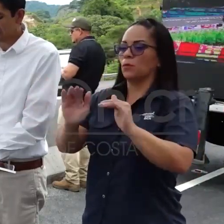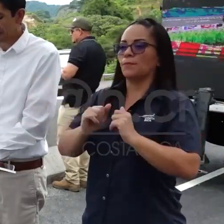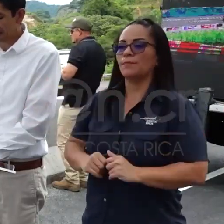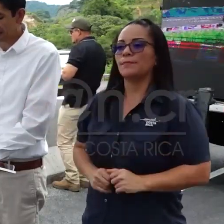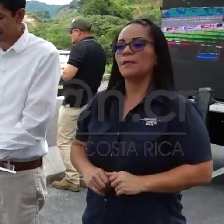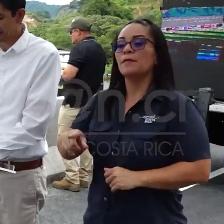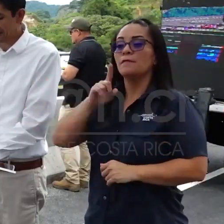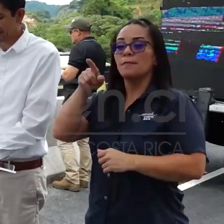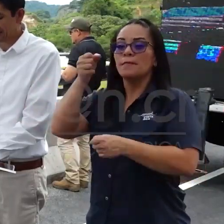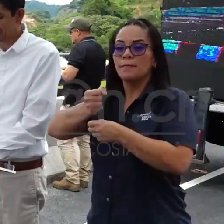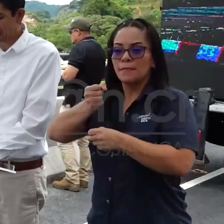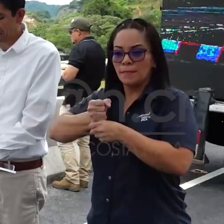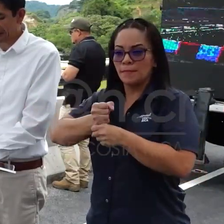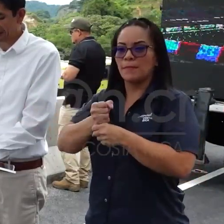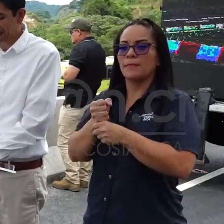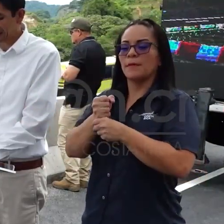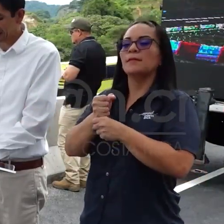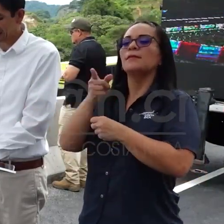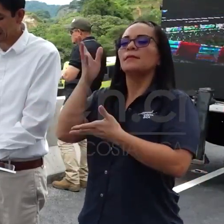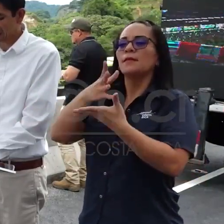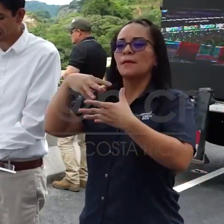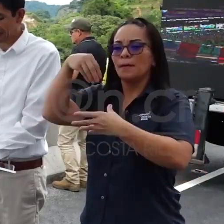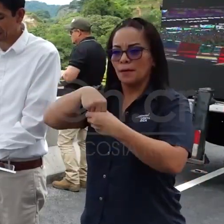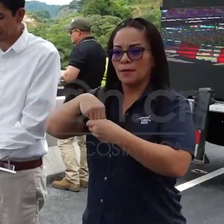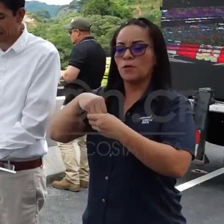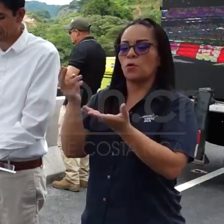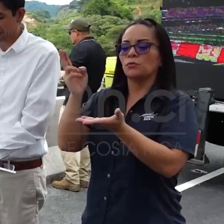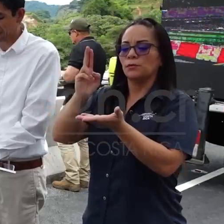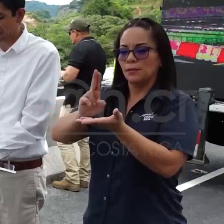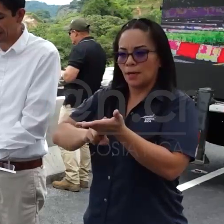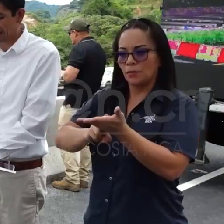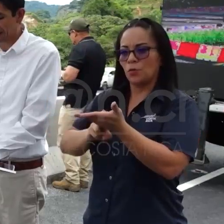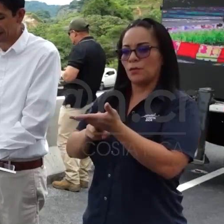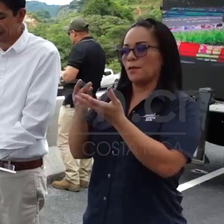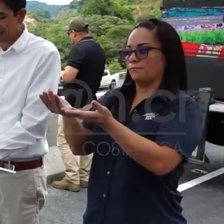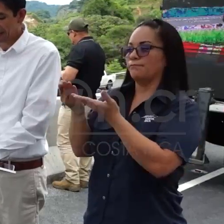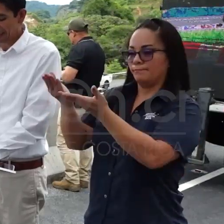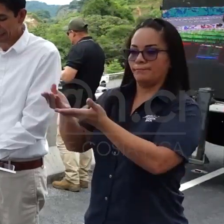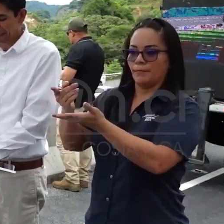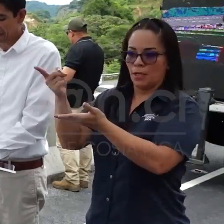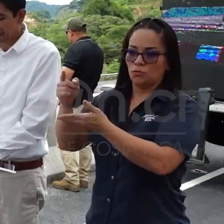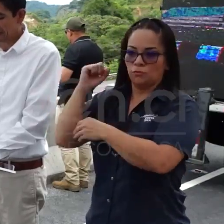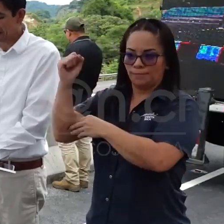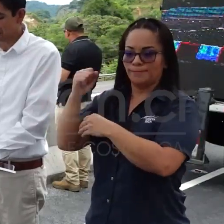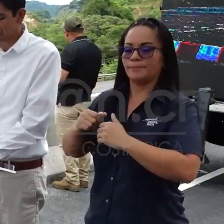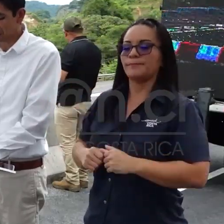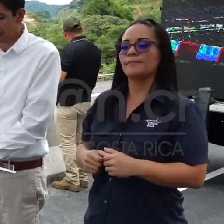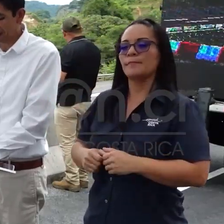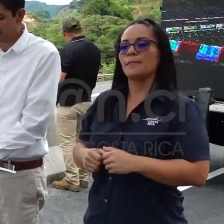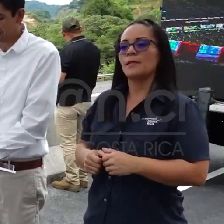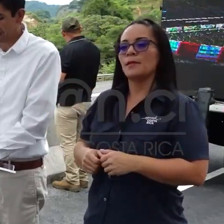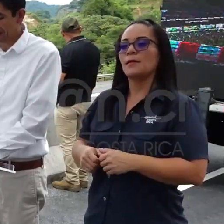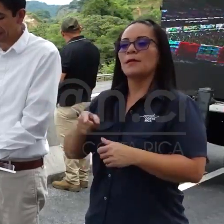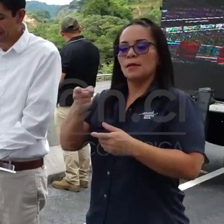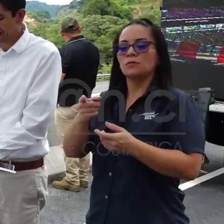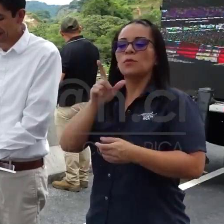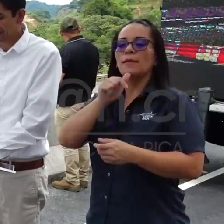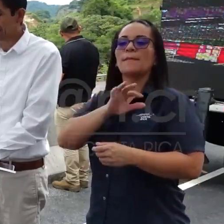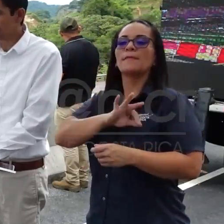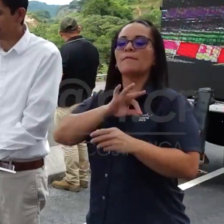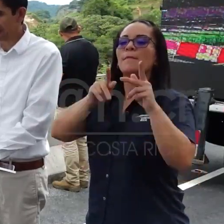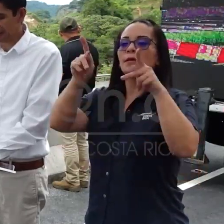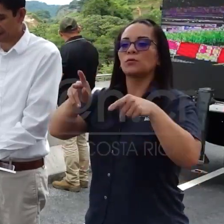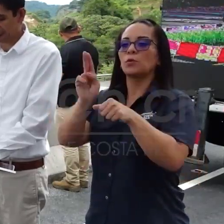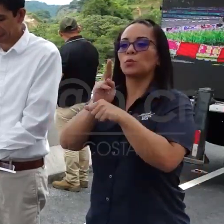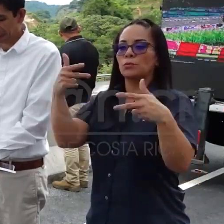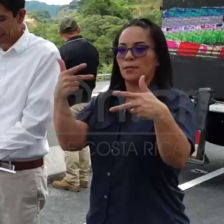Son obras que vienen como parte del contrato de la concesionaria y que se benefician los usuarios que